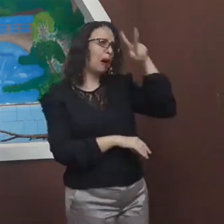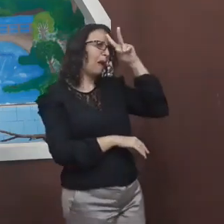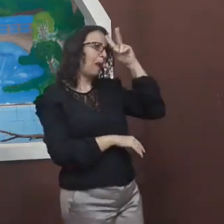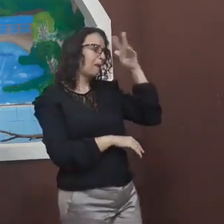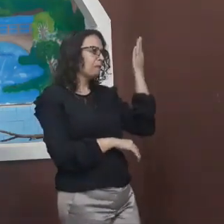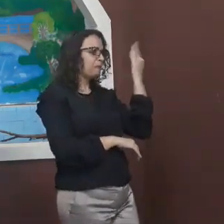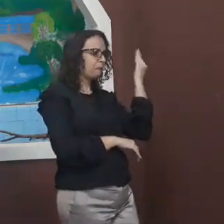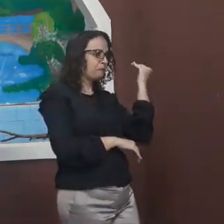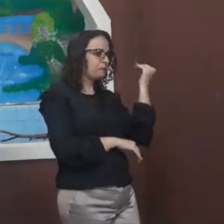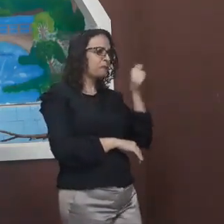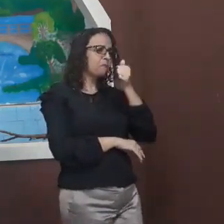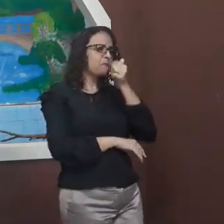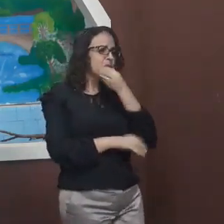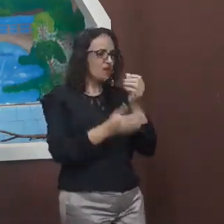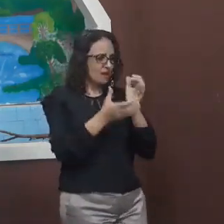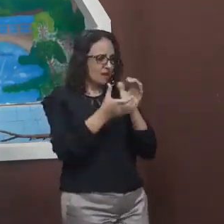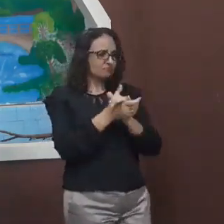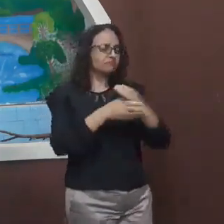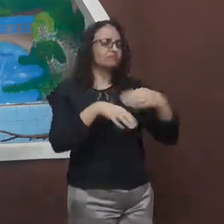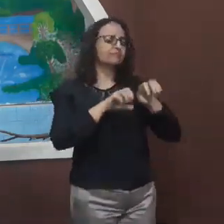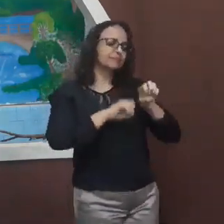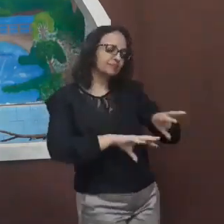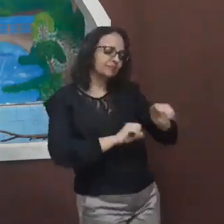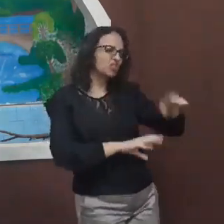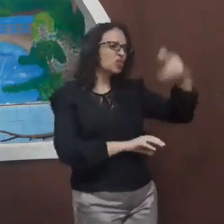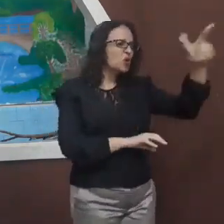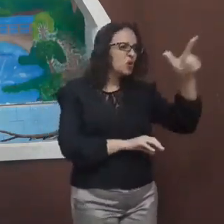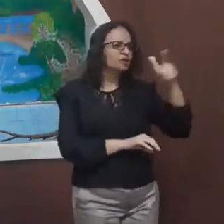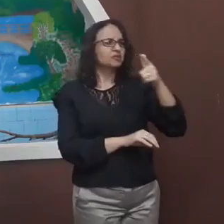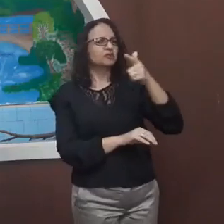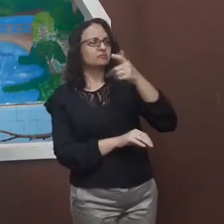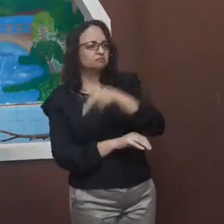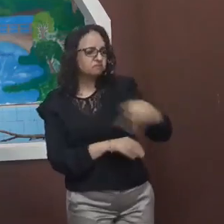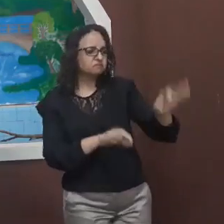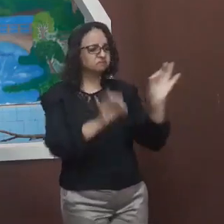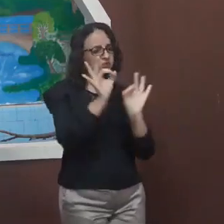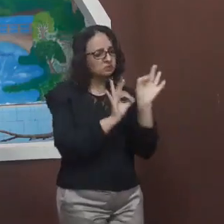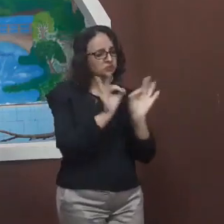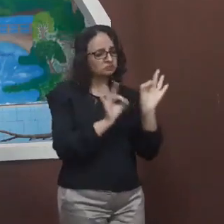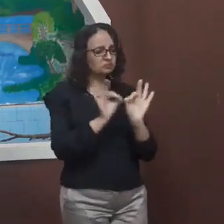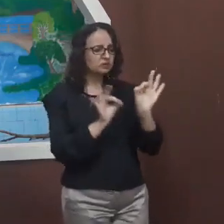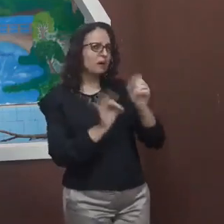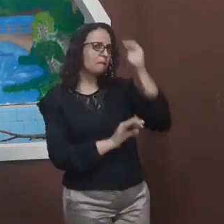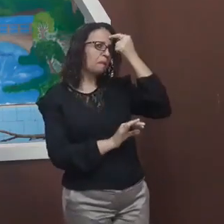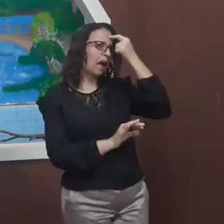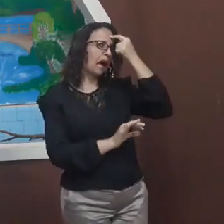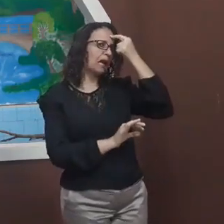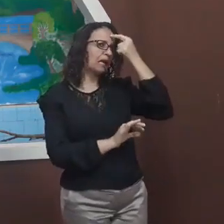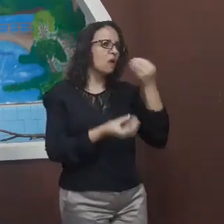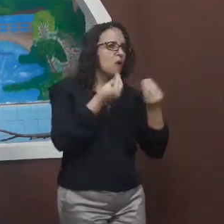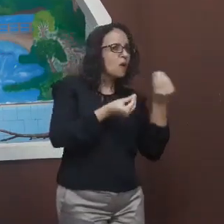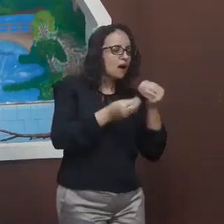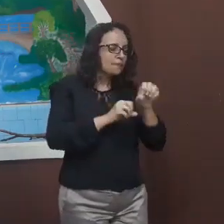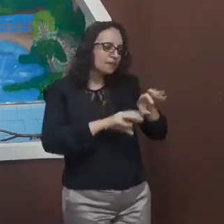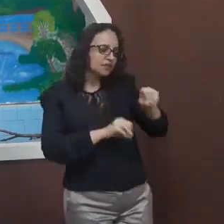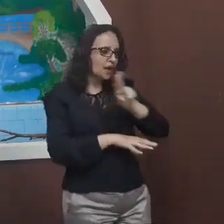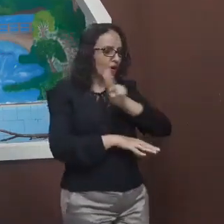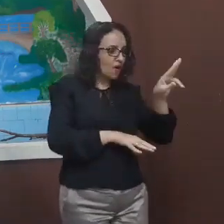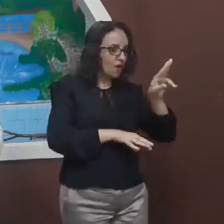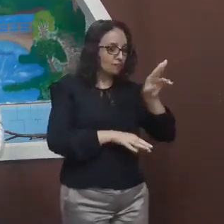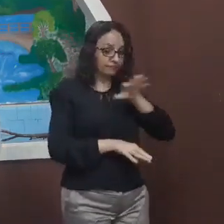aula, preparando essas aulas, e vi outras professoras preparando também, onde faz um crachazinho, onde faz